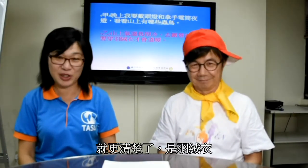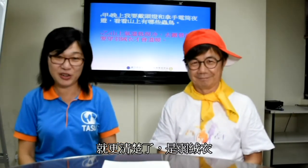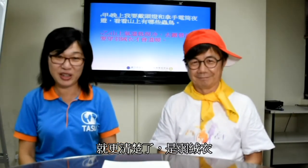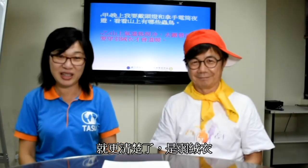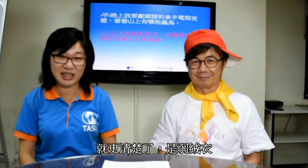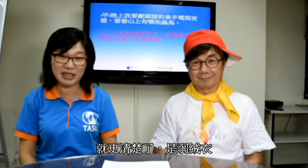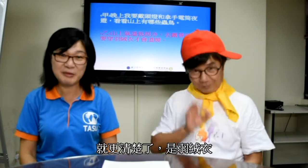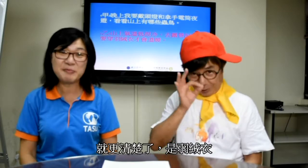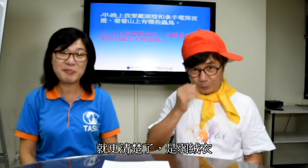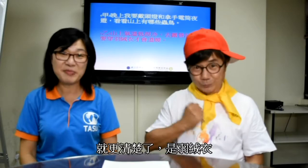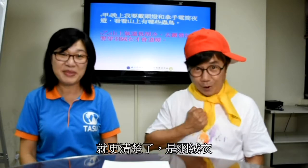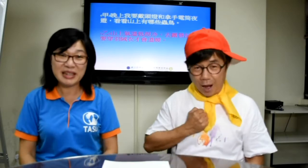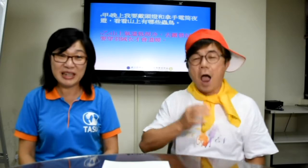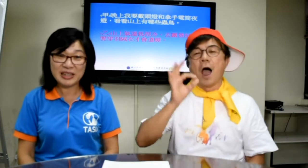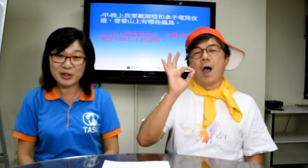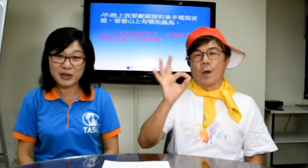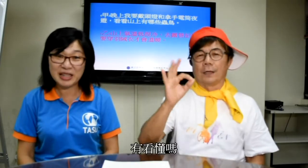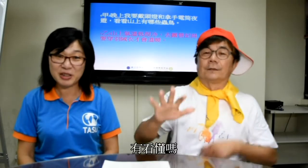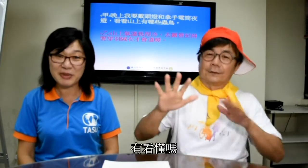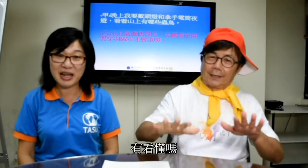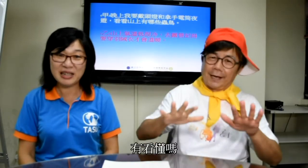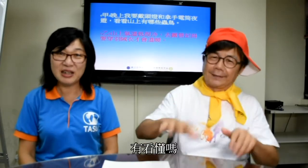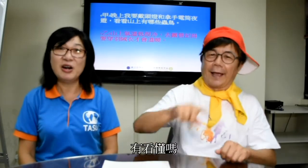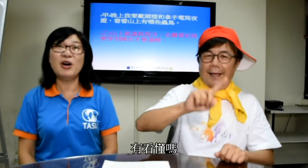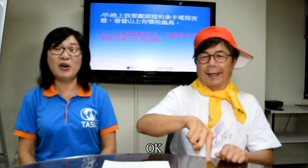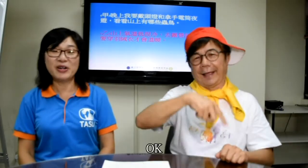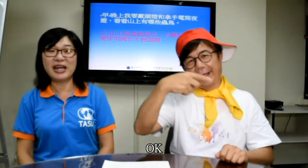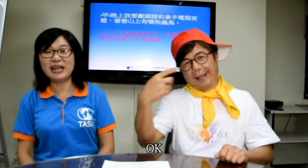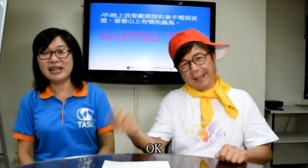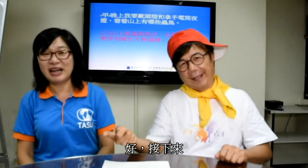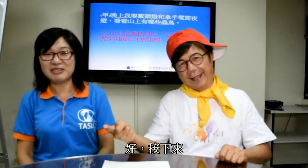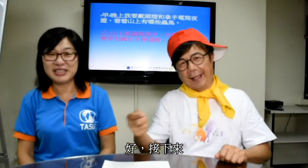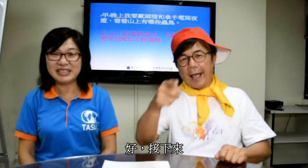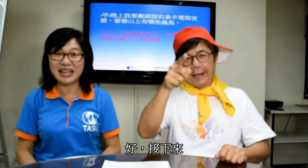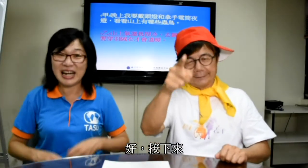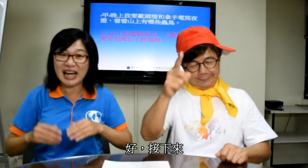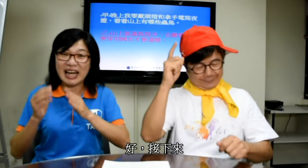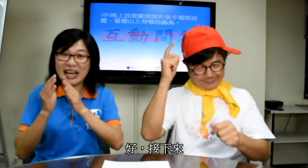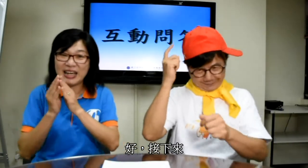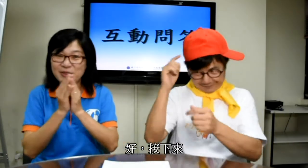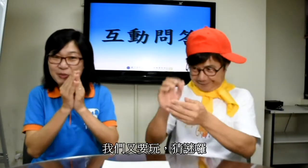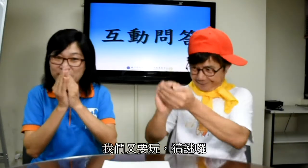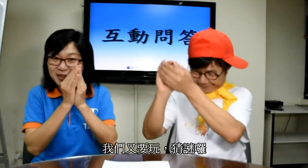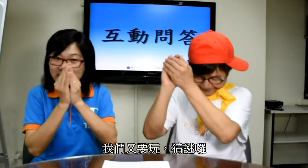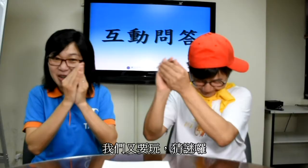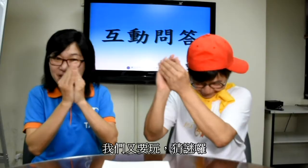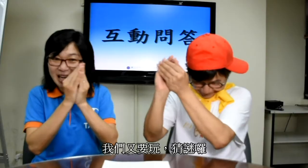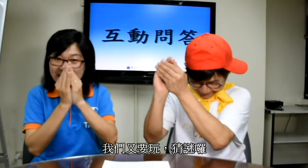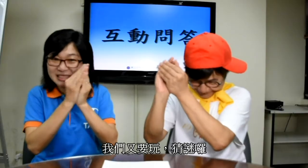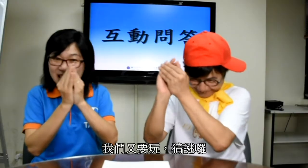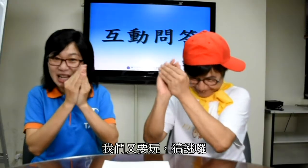衣。有看懂吗？ OK， 好，接下来我们又要玩猜谜